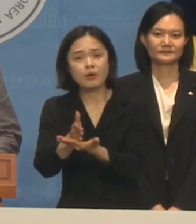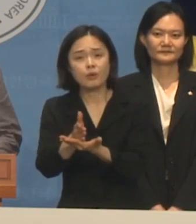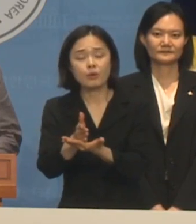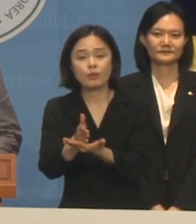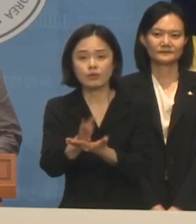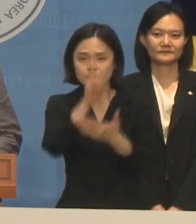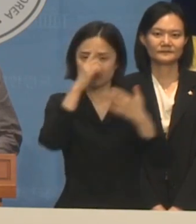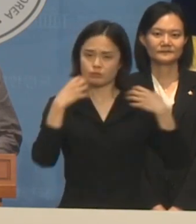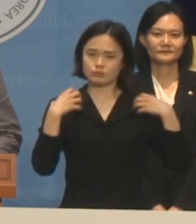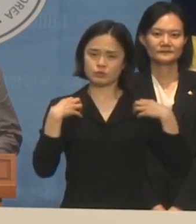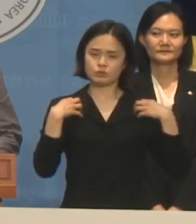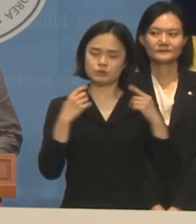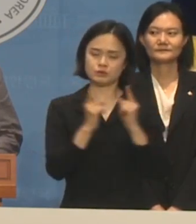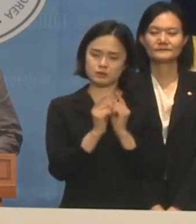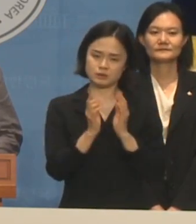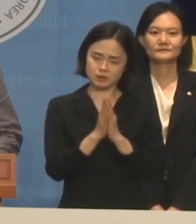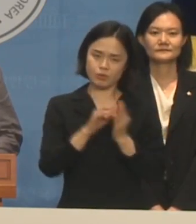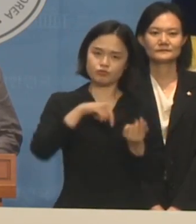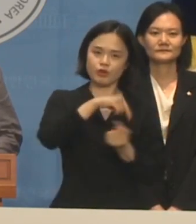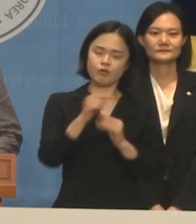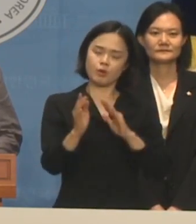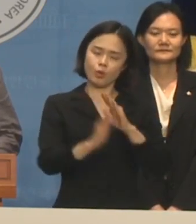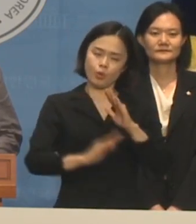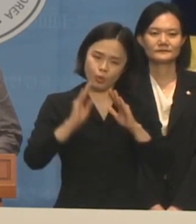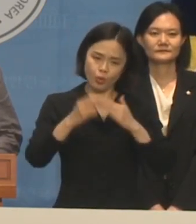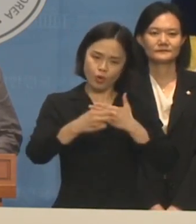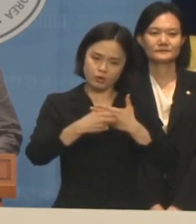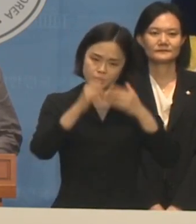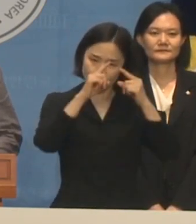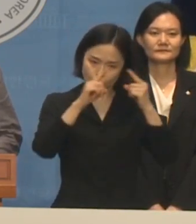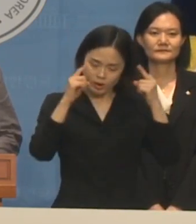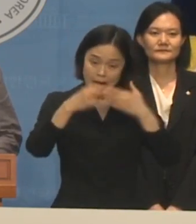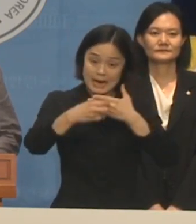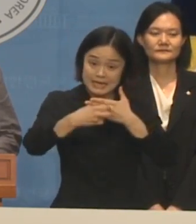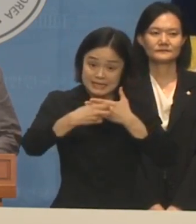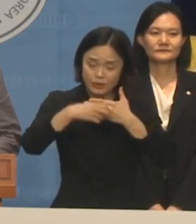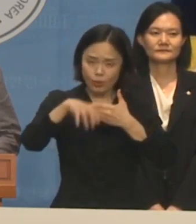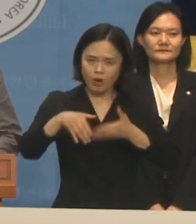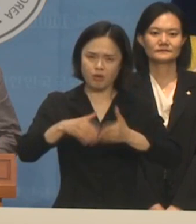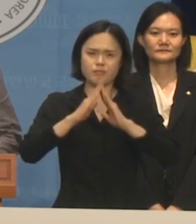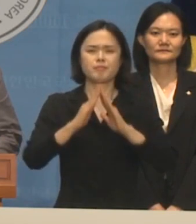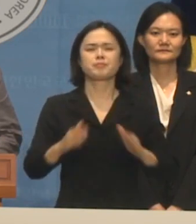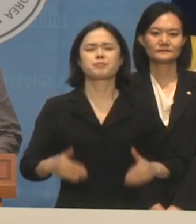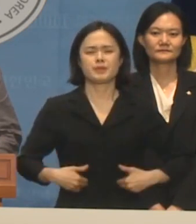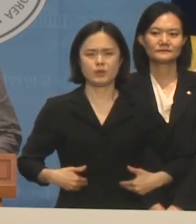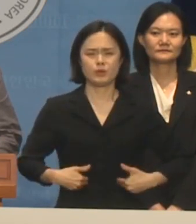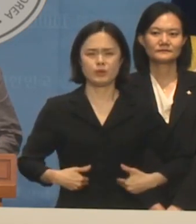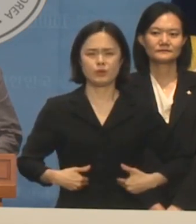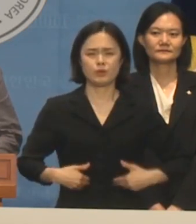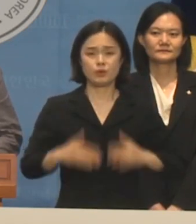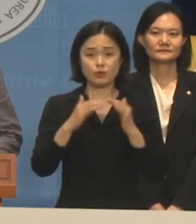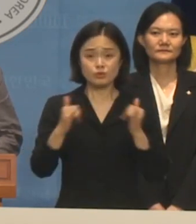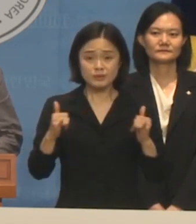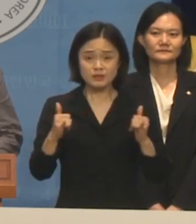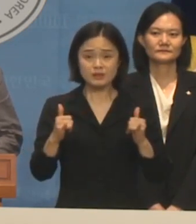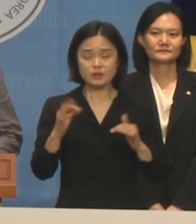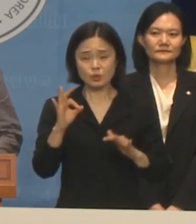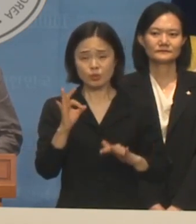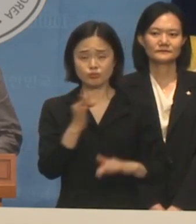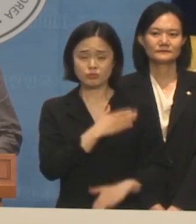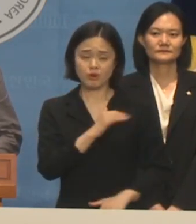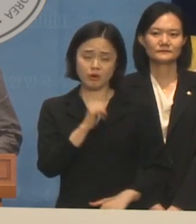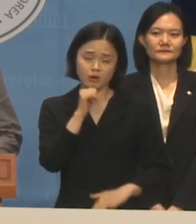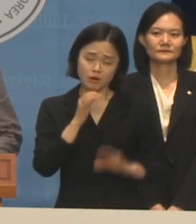양성해야 합니다. 사는 지역과 소득에 상관없이 모든 국민에게 최소한의